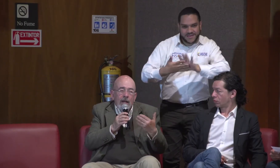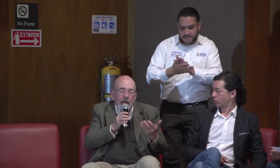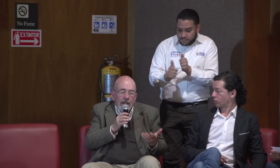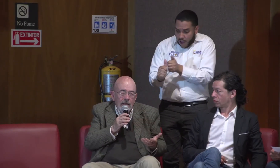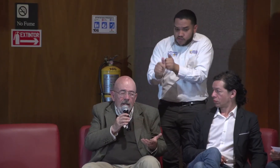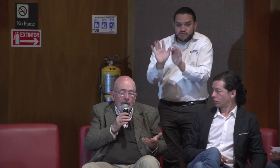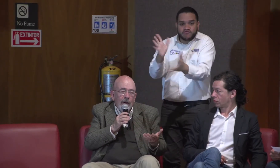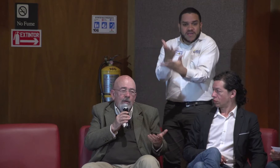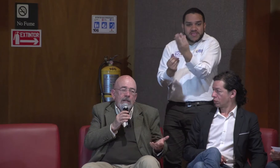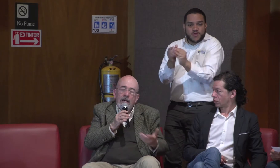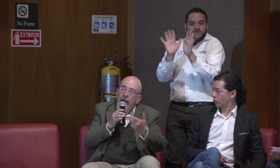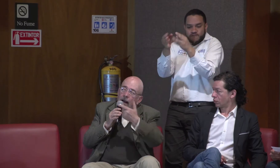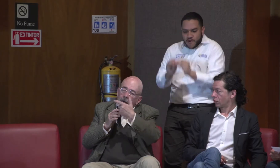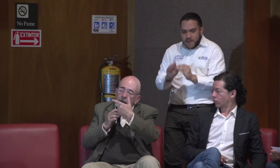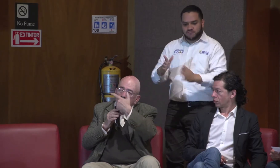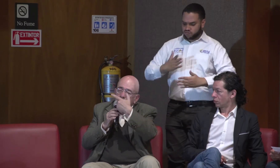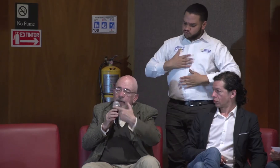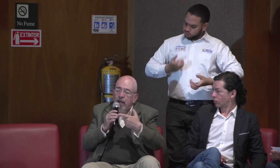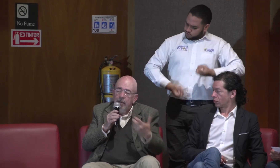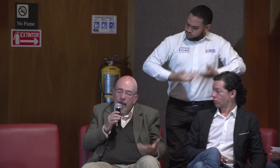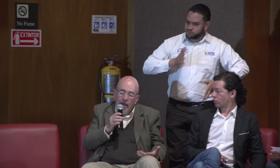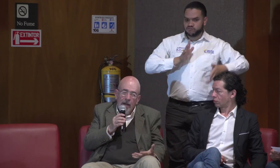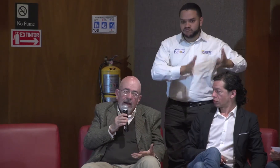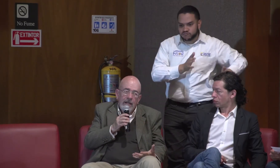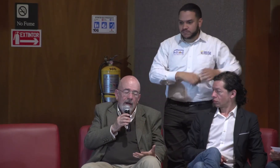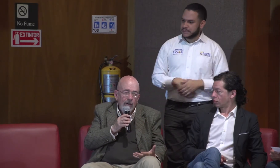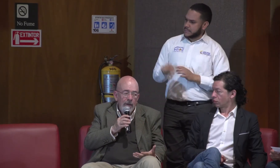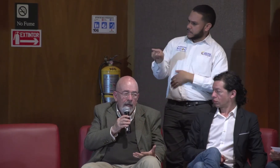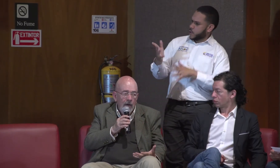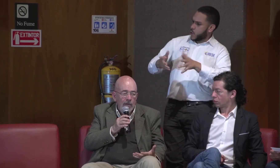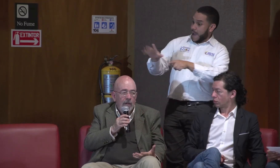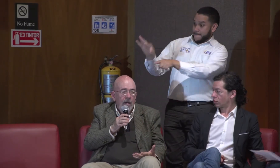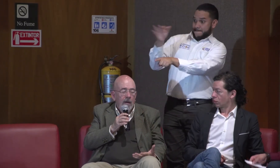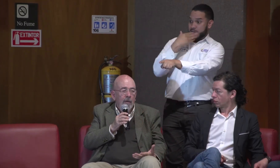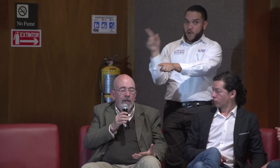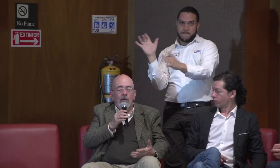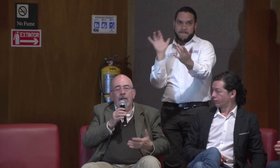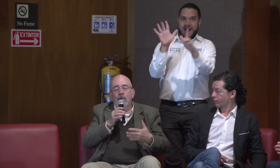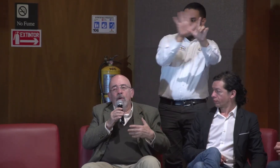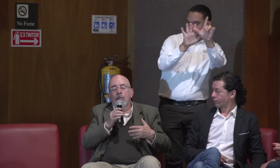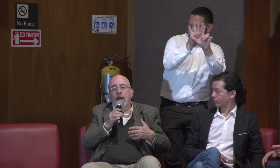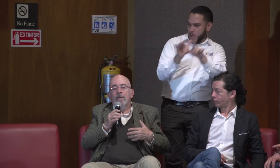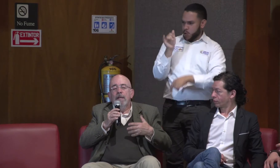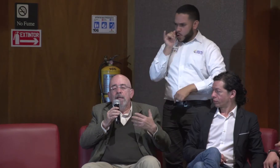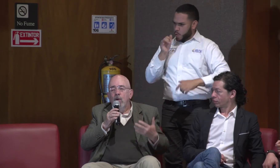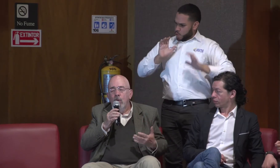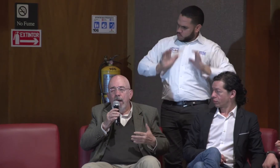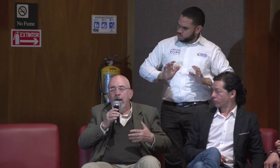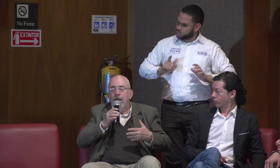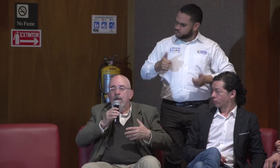personal distinto, eso hace que algunos los prefieran para hacer los videos porque su actitud corporal es